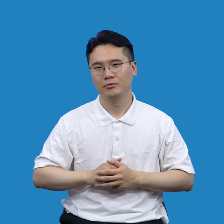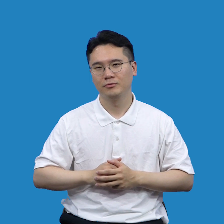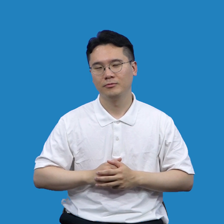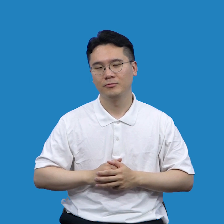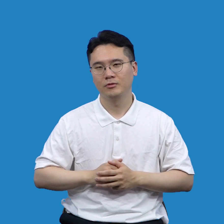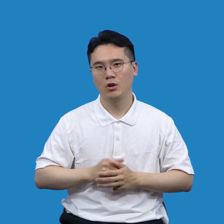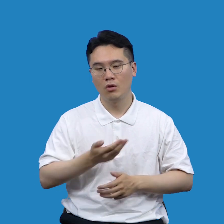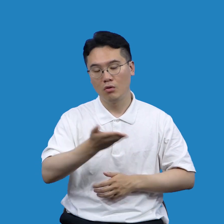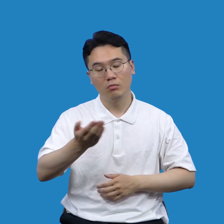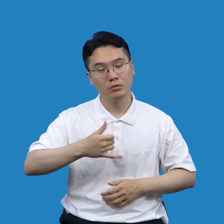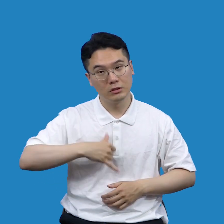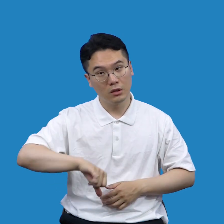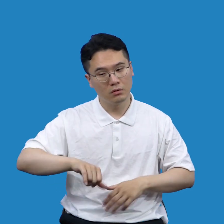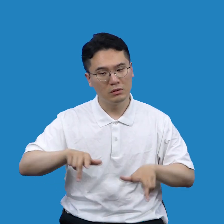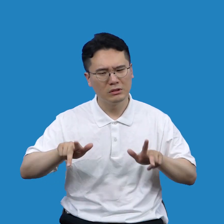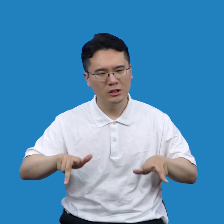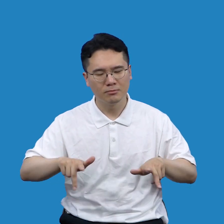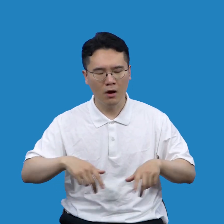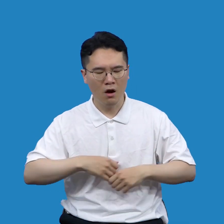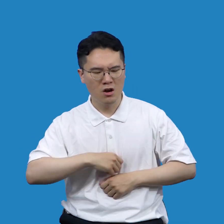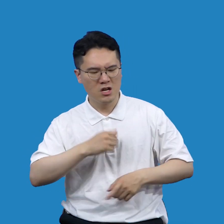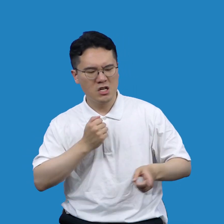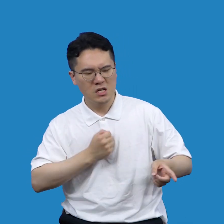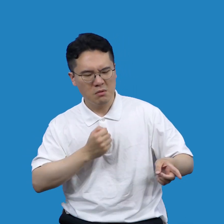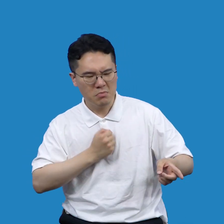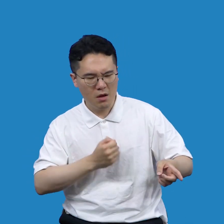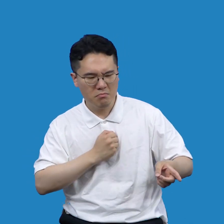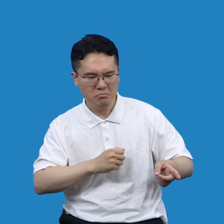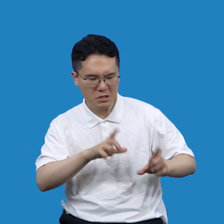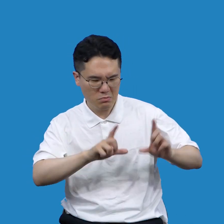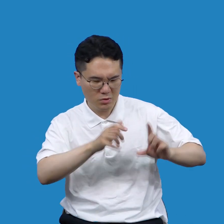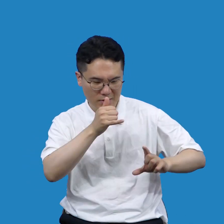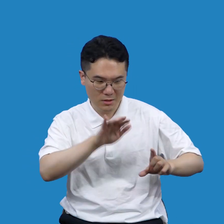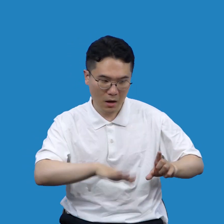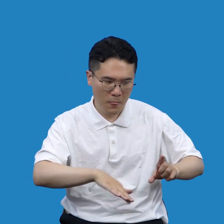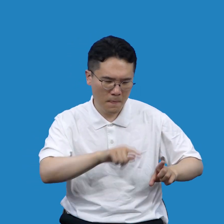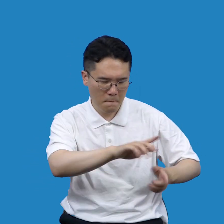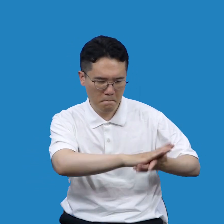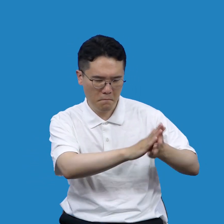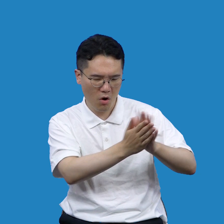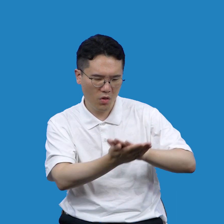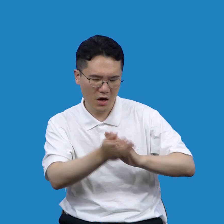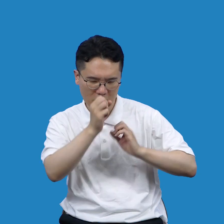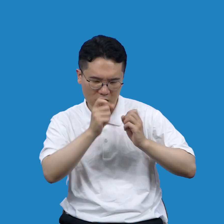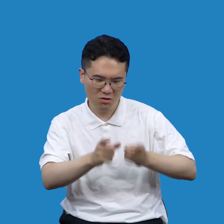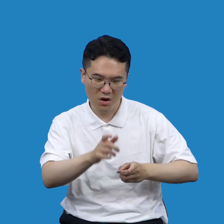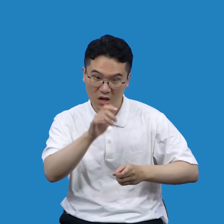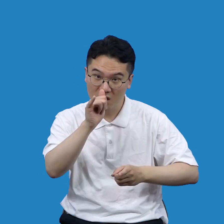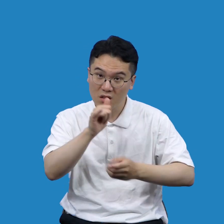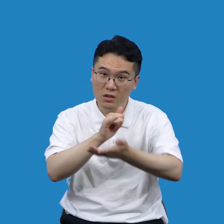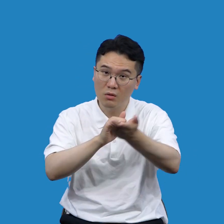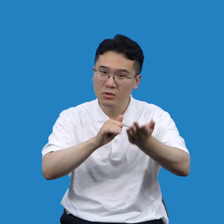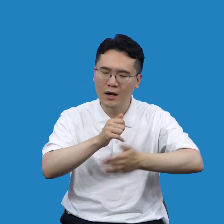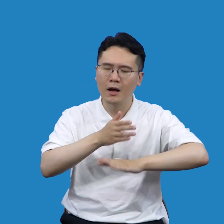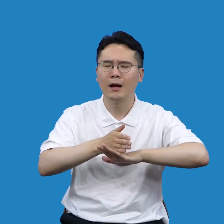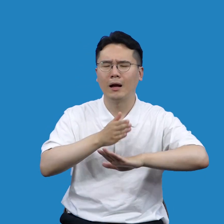여러분의 자녀들이 지금은 속색이지만 달라질 기회가 있다라는 가능성만으로도